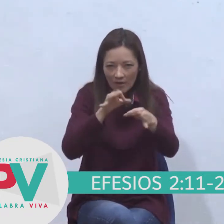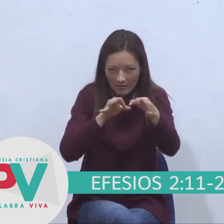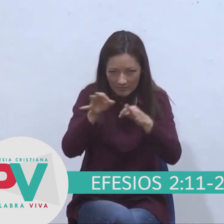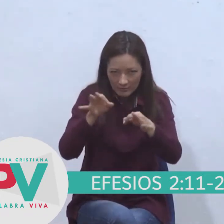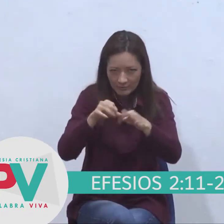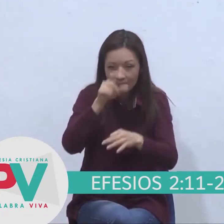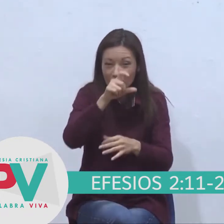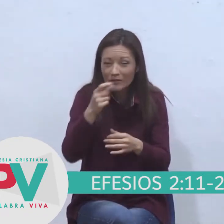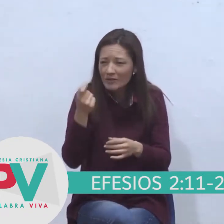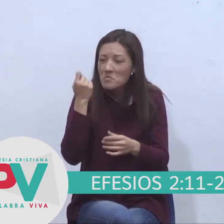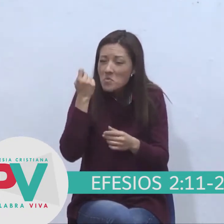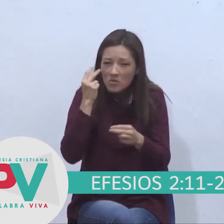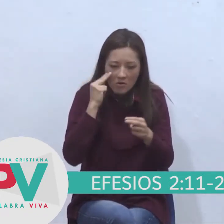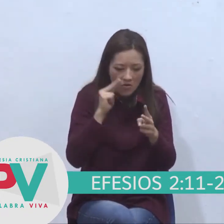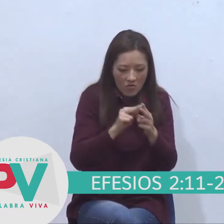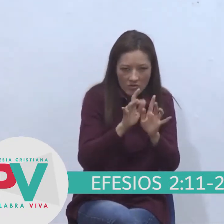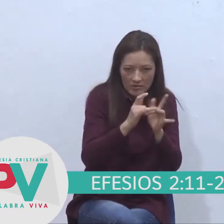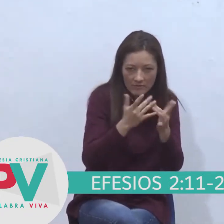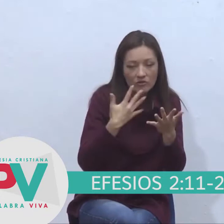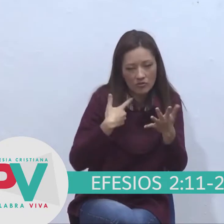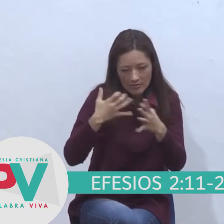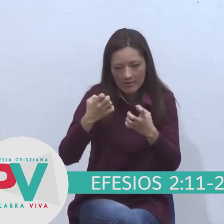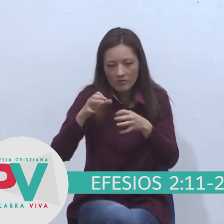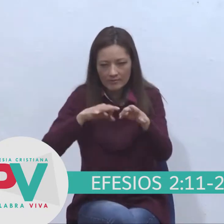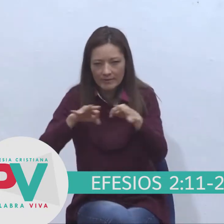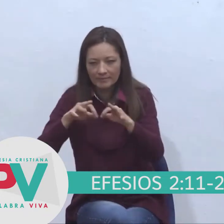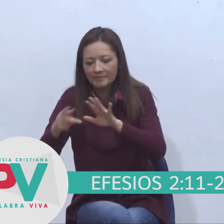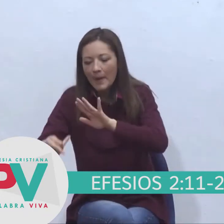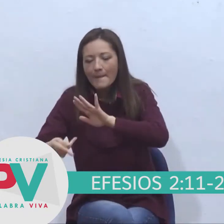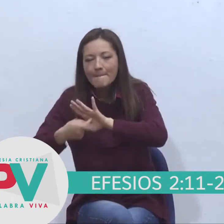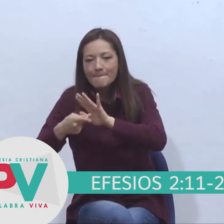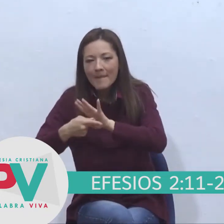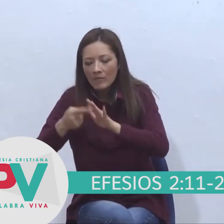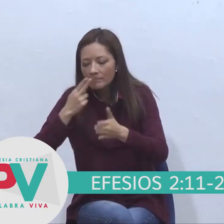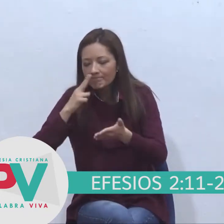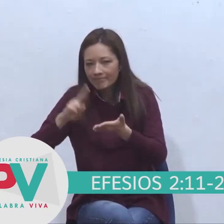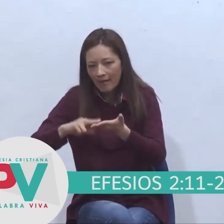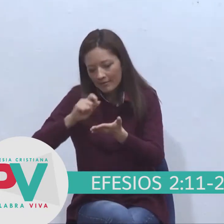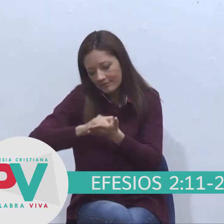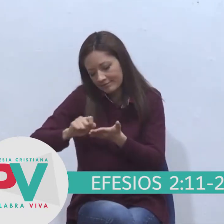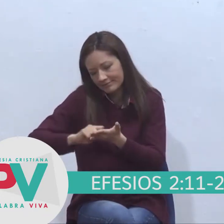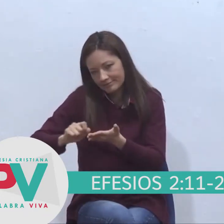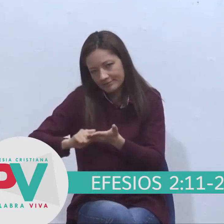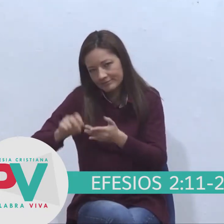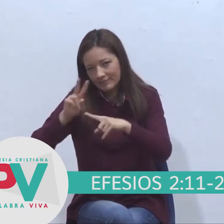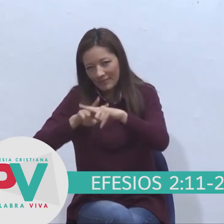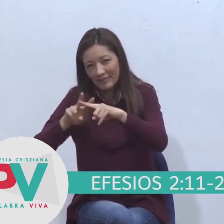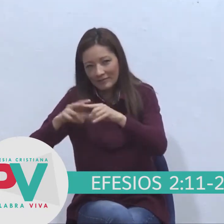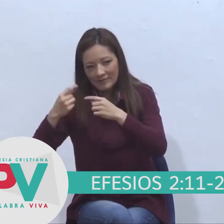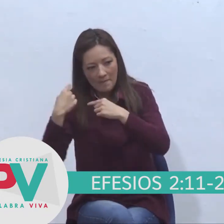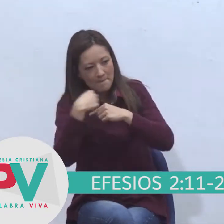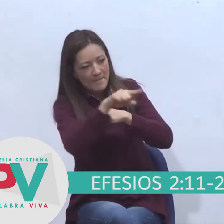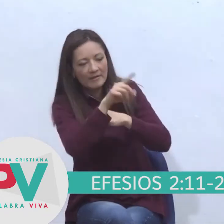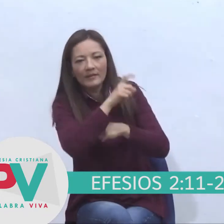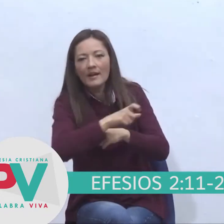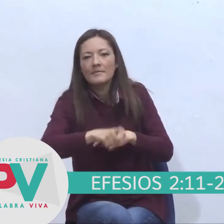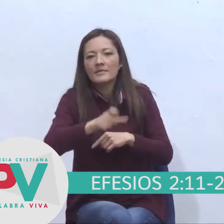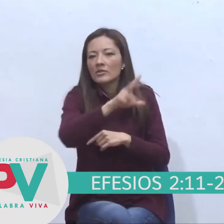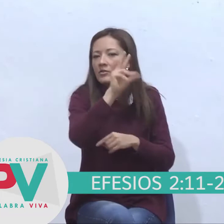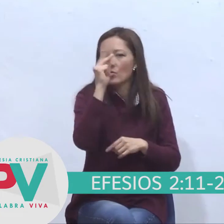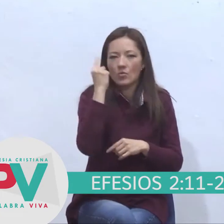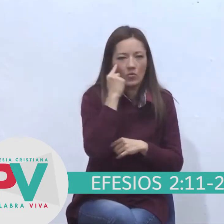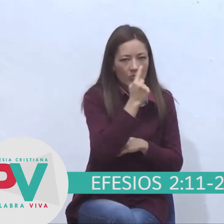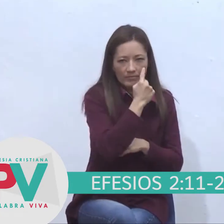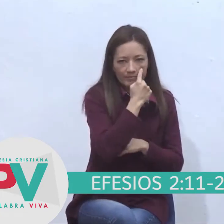quiero explicar un poco esto. Pablo está hablando a unas personas que no eran judías. Los